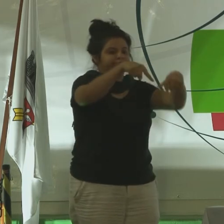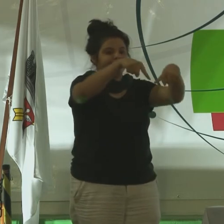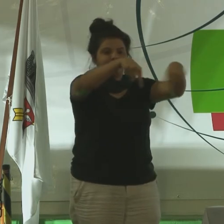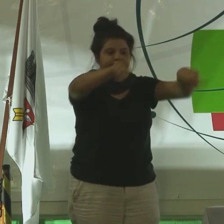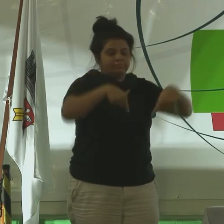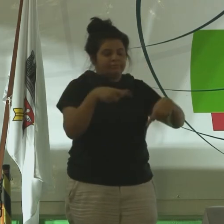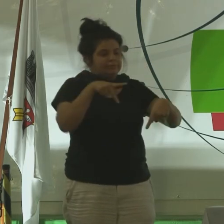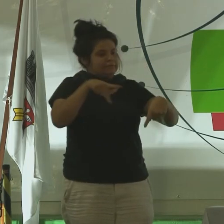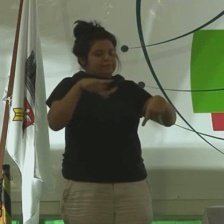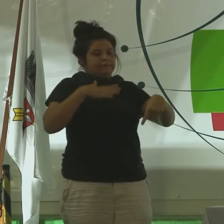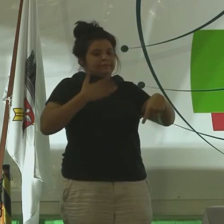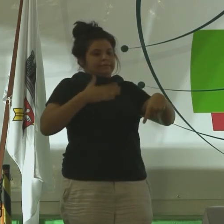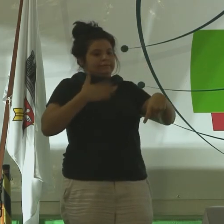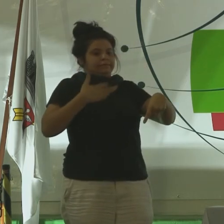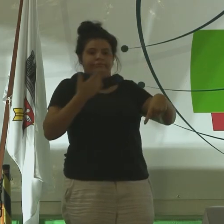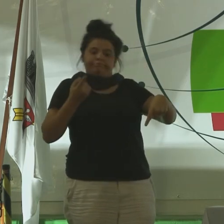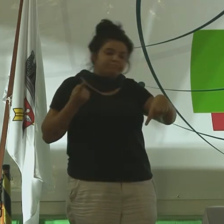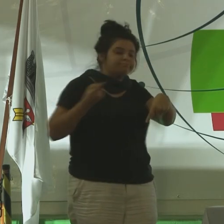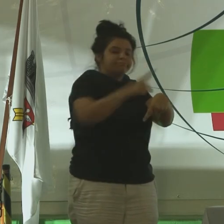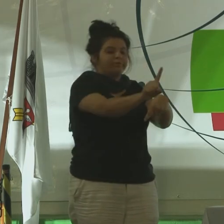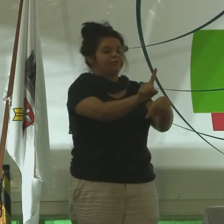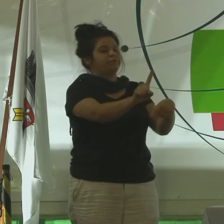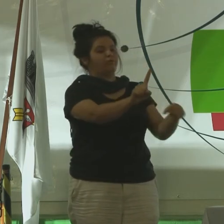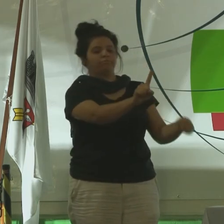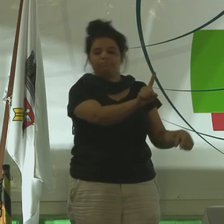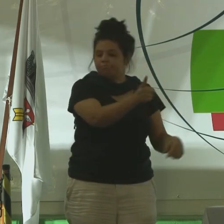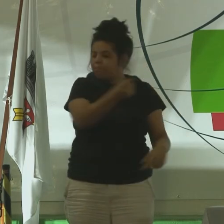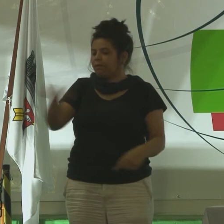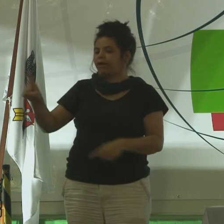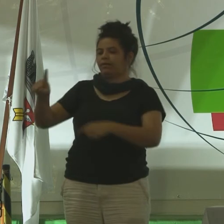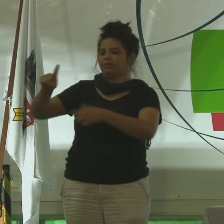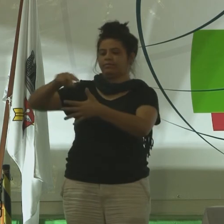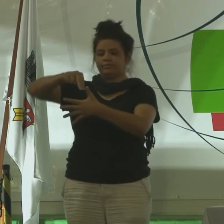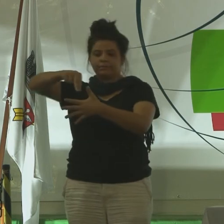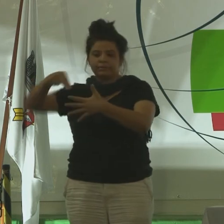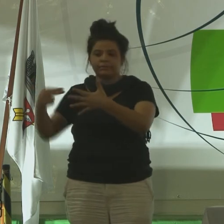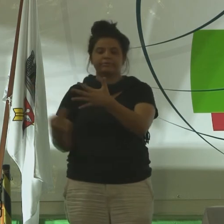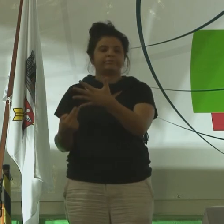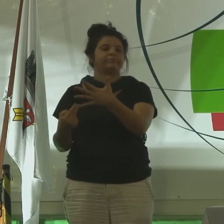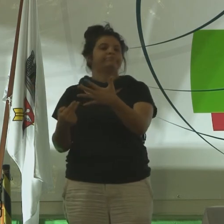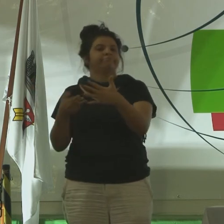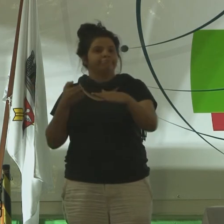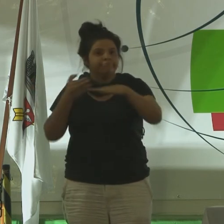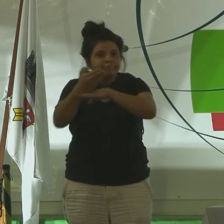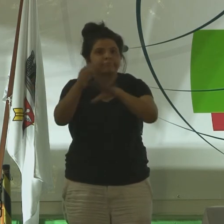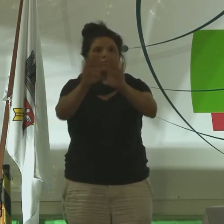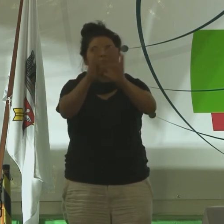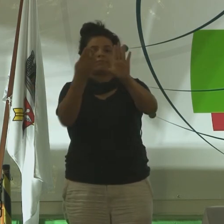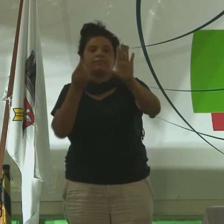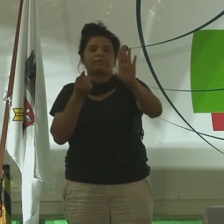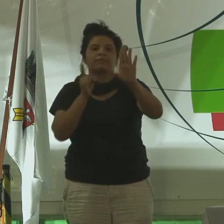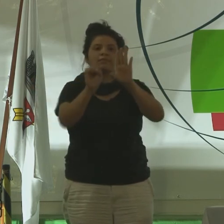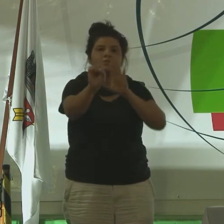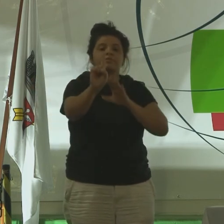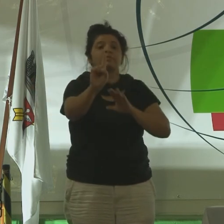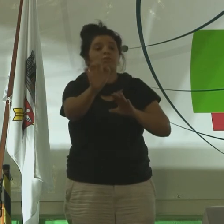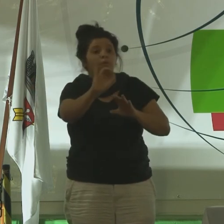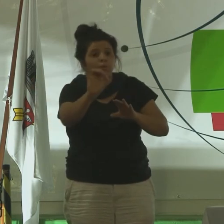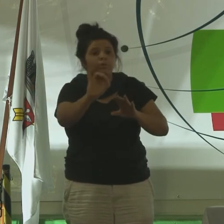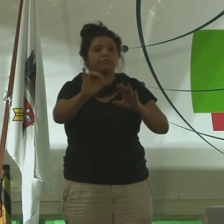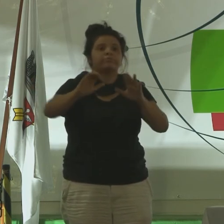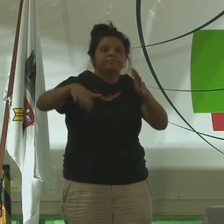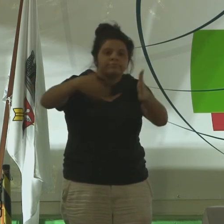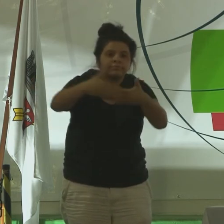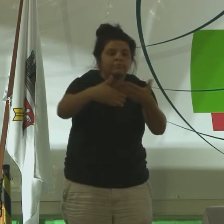direto, ele é lançado direto ao NAP, ele chega, ele entra pelo portão, ele encontra o porteiro, ele chega